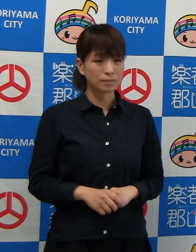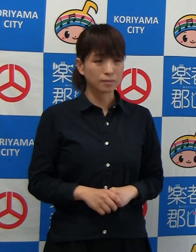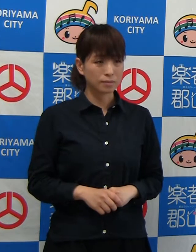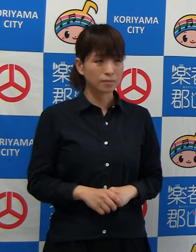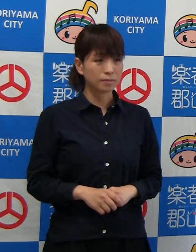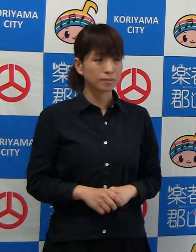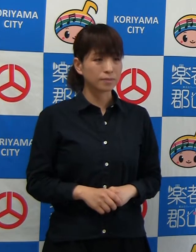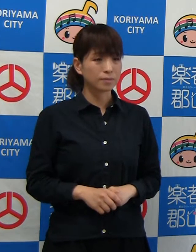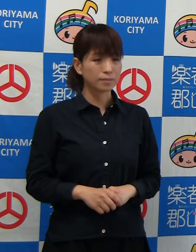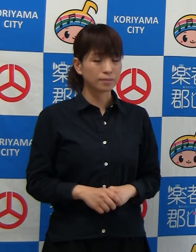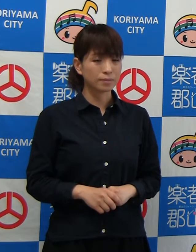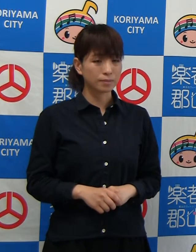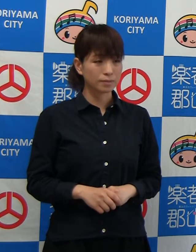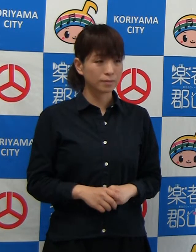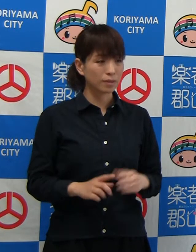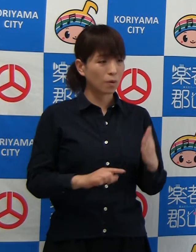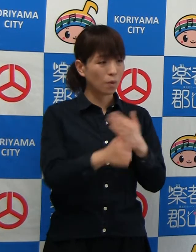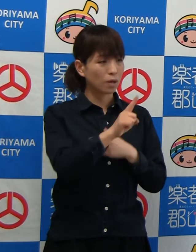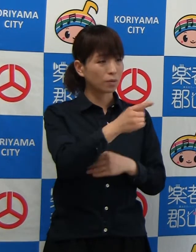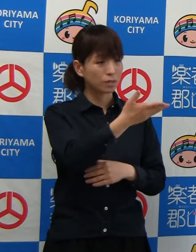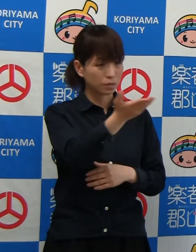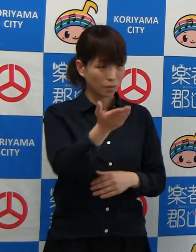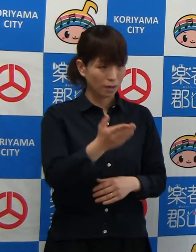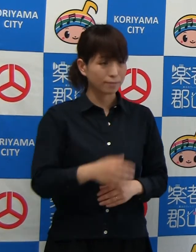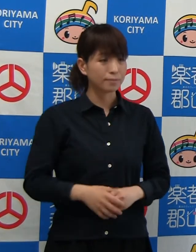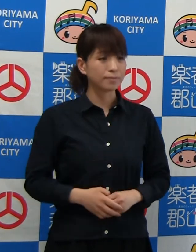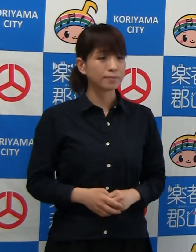よろしいですか。 はい、 他にございませんか。